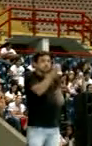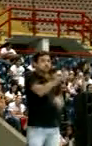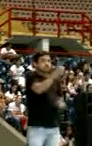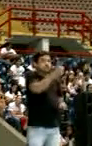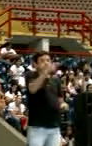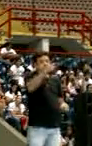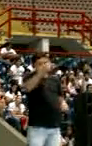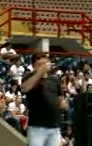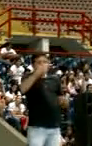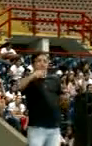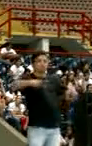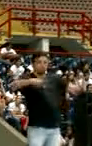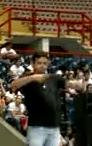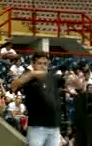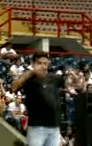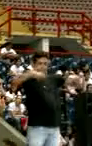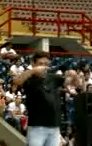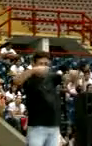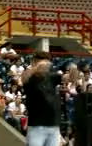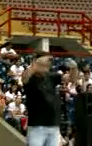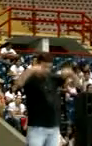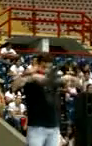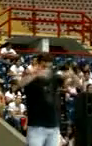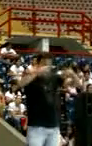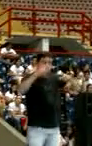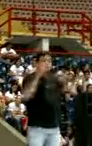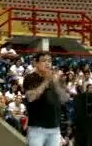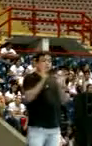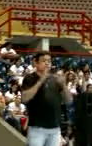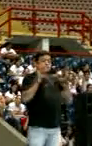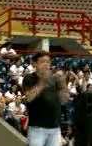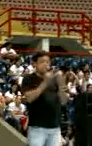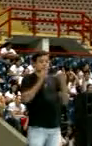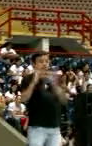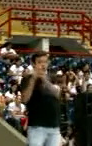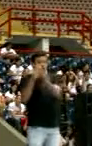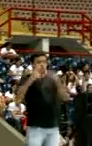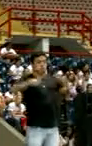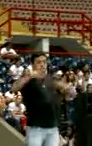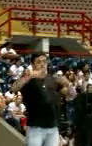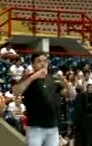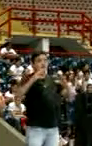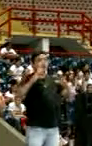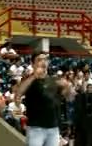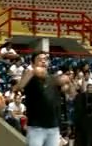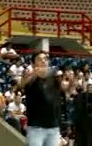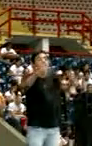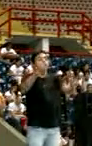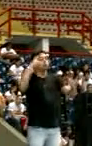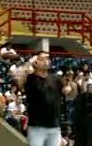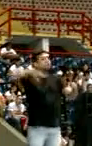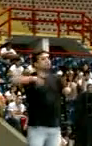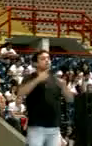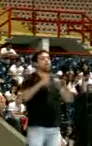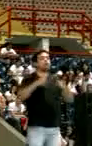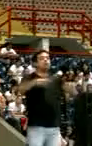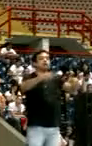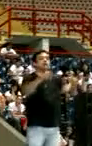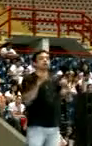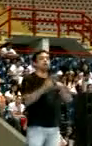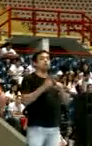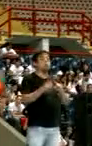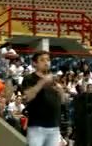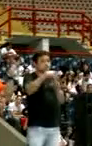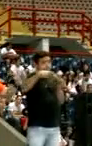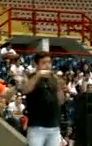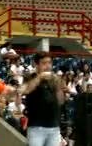117 anos de fight. Que começa com uma briga de famílias. Mas depois ninguém sabe mais por que está na guerra. No meio